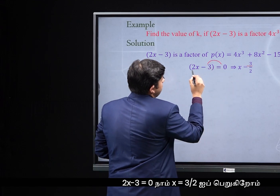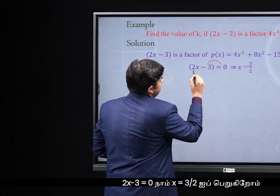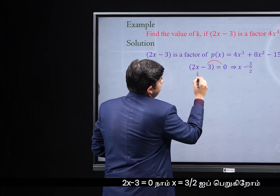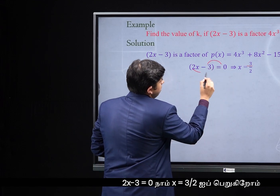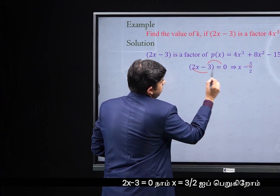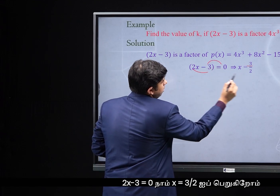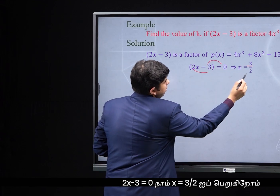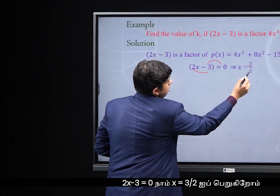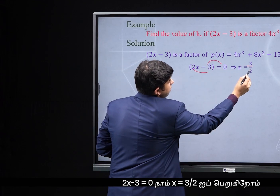பெறுகிறோம்.